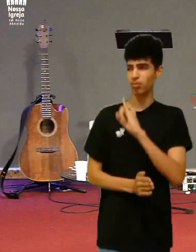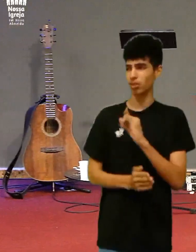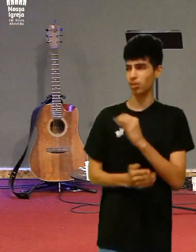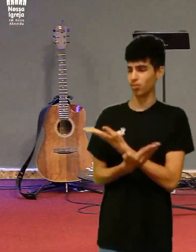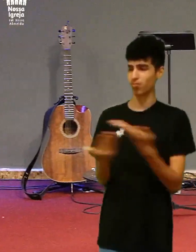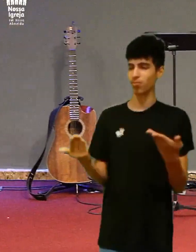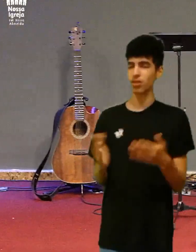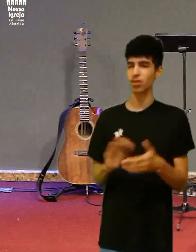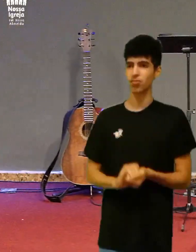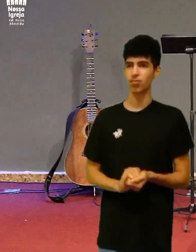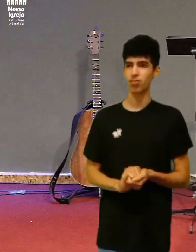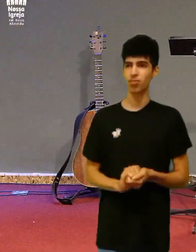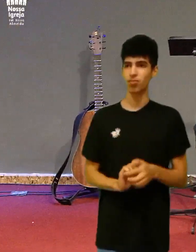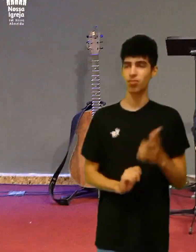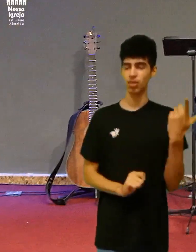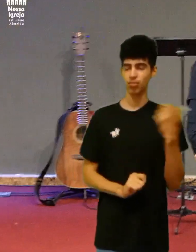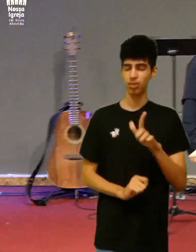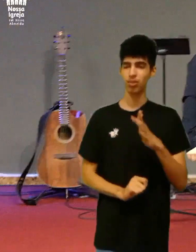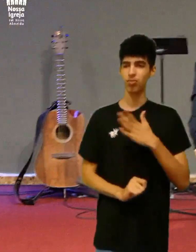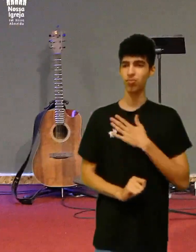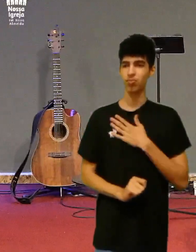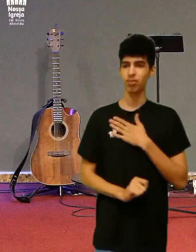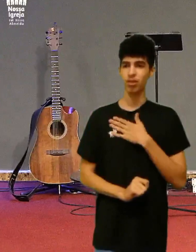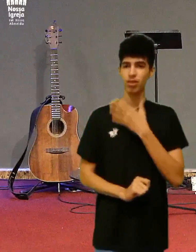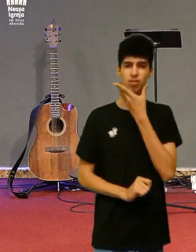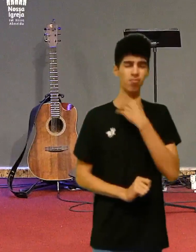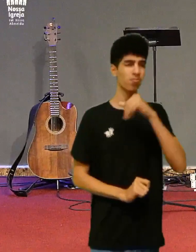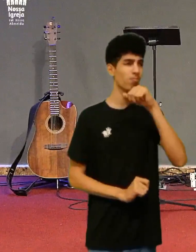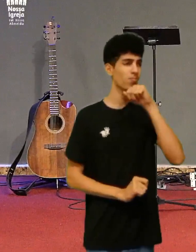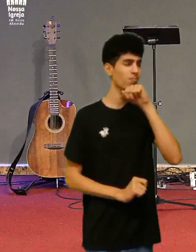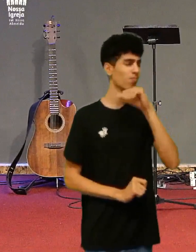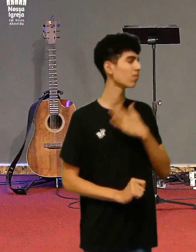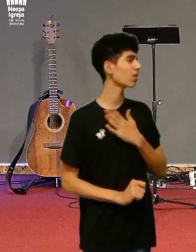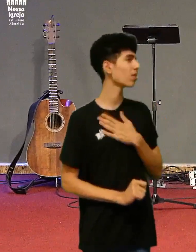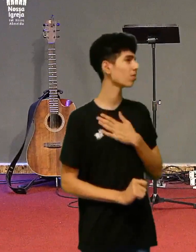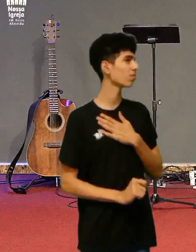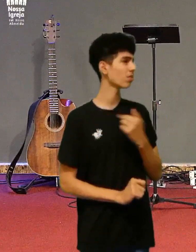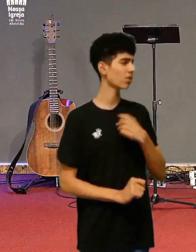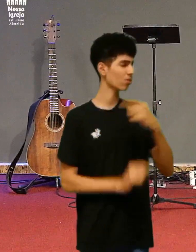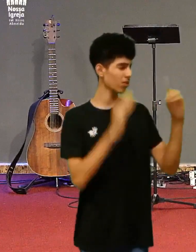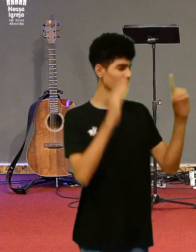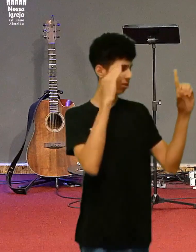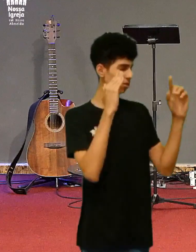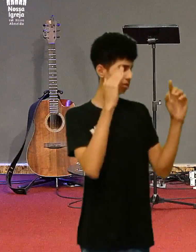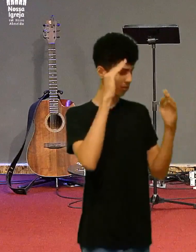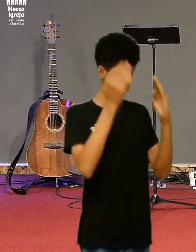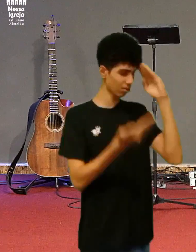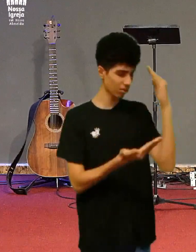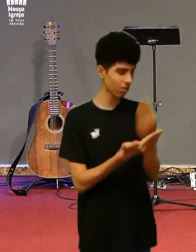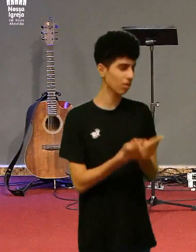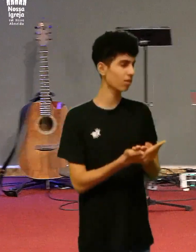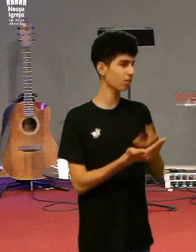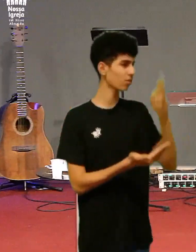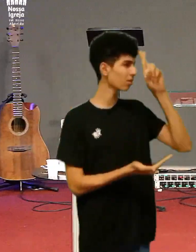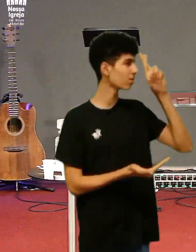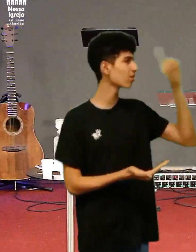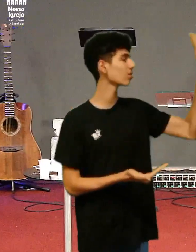E repita assim comigo. Meu Pai, eu creio que o